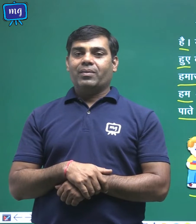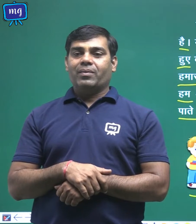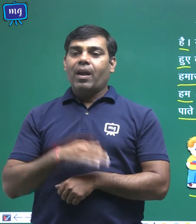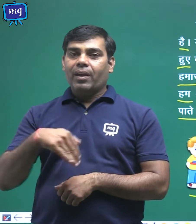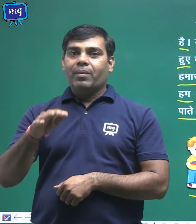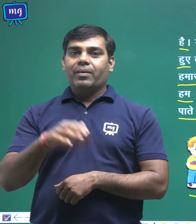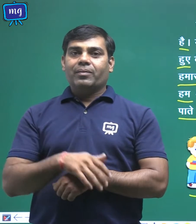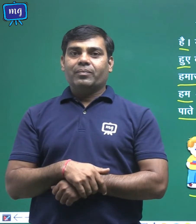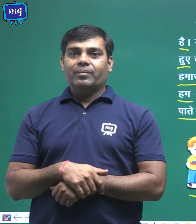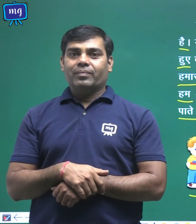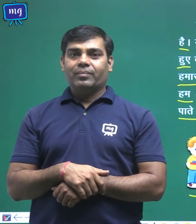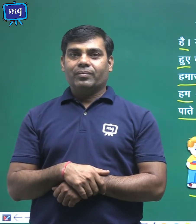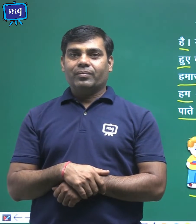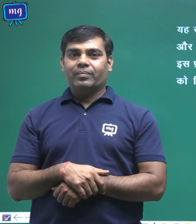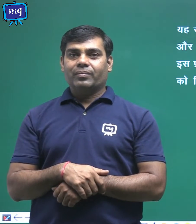आगे बढ़ें।